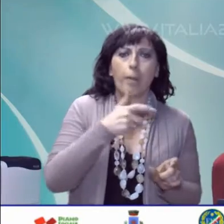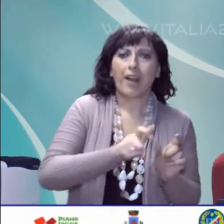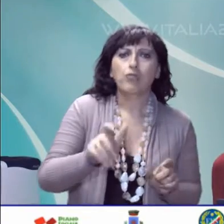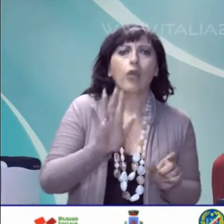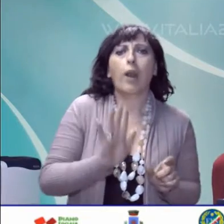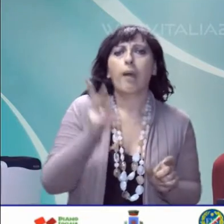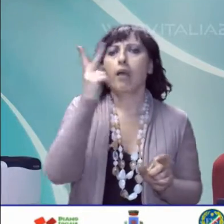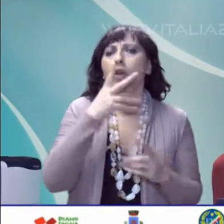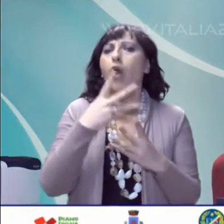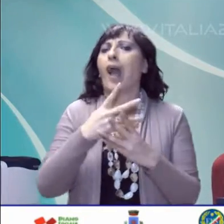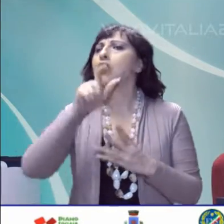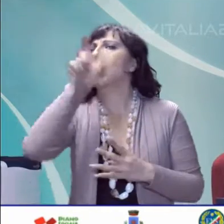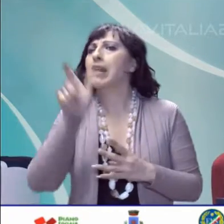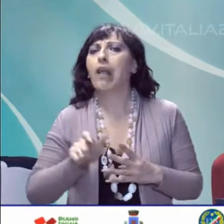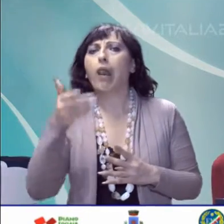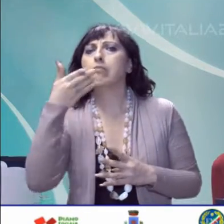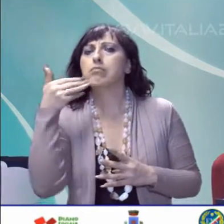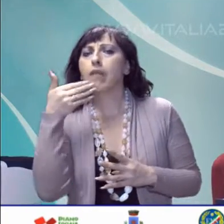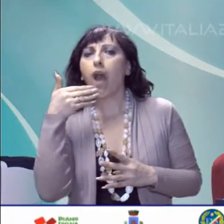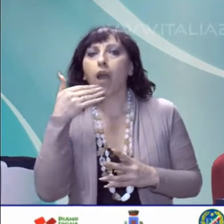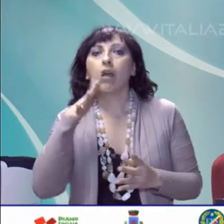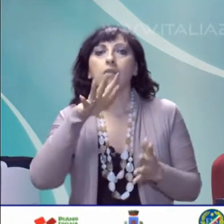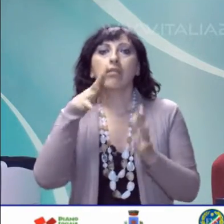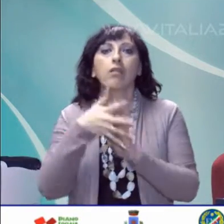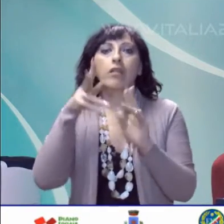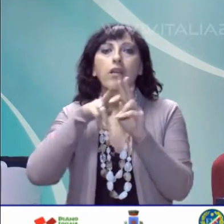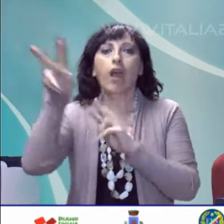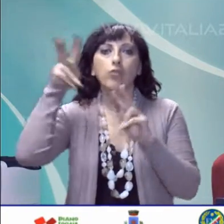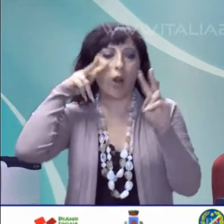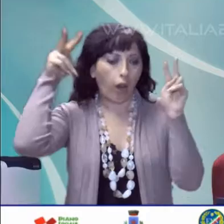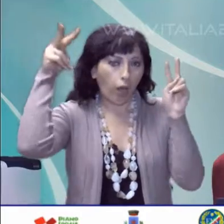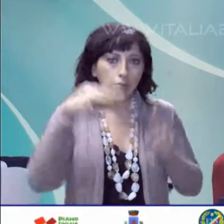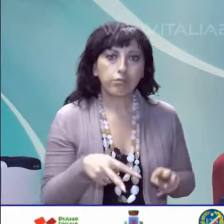parte delle carceri d'Italia, ha scatenato l'interesse generale.